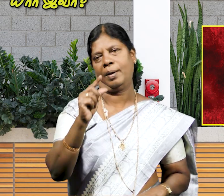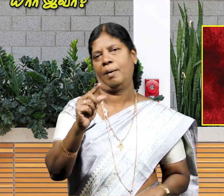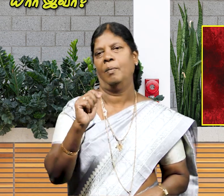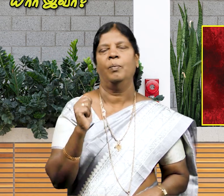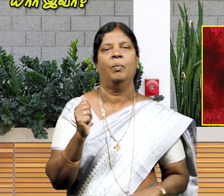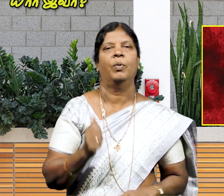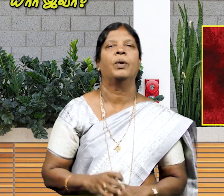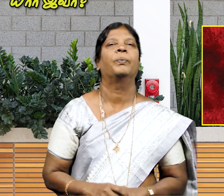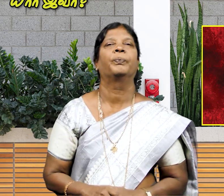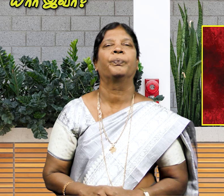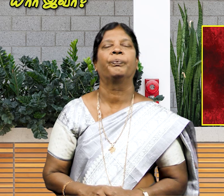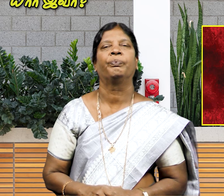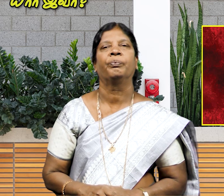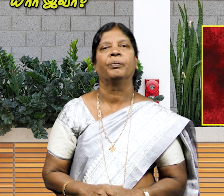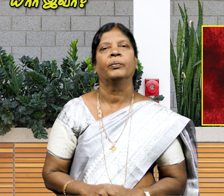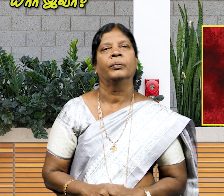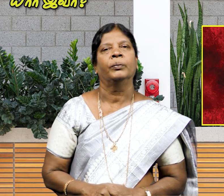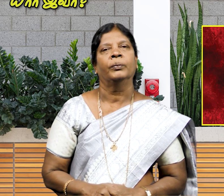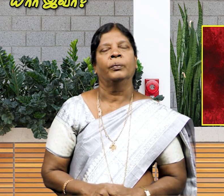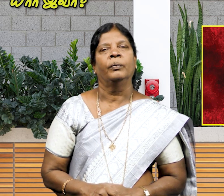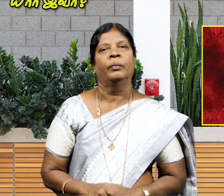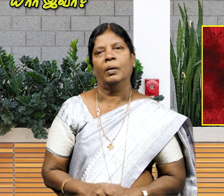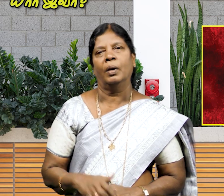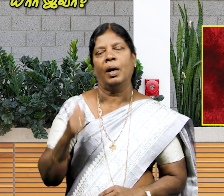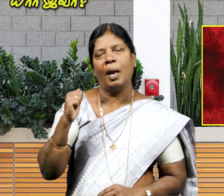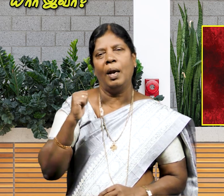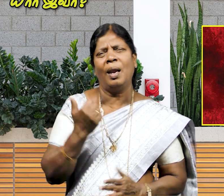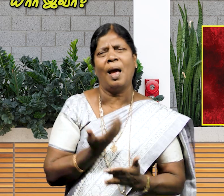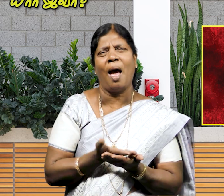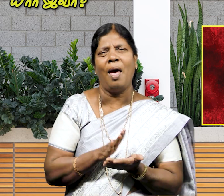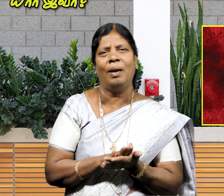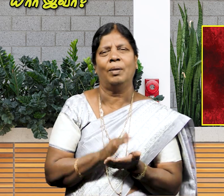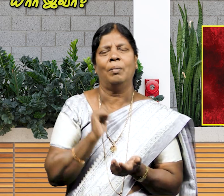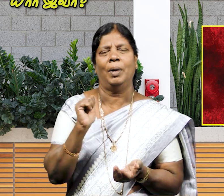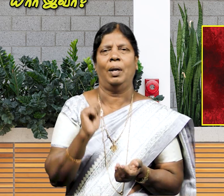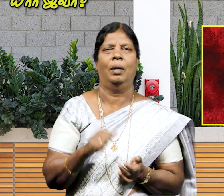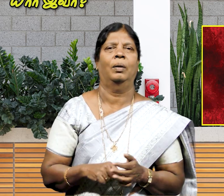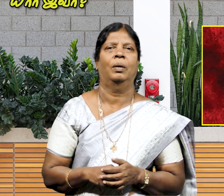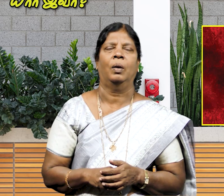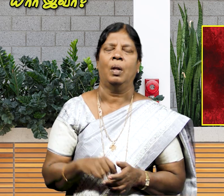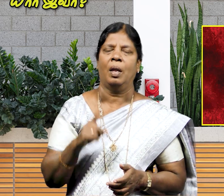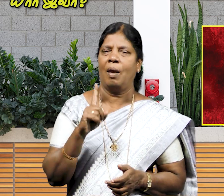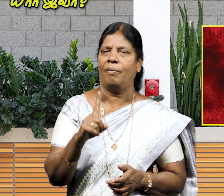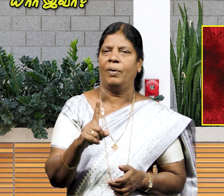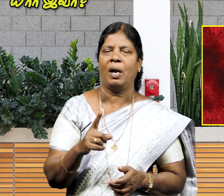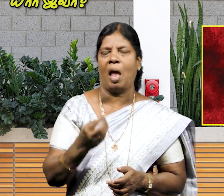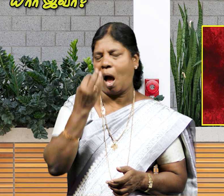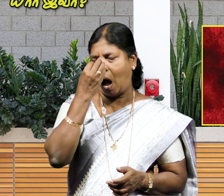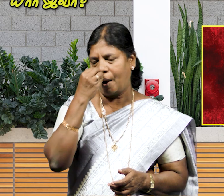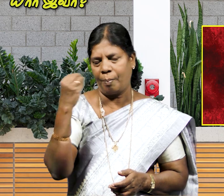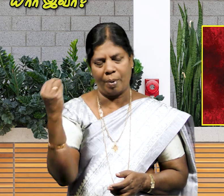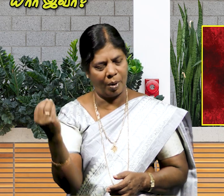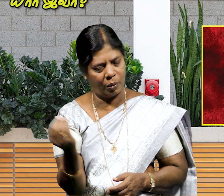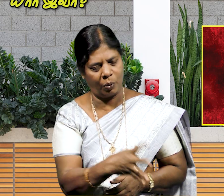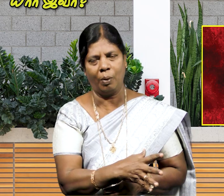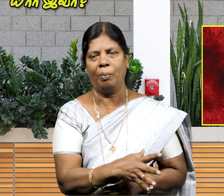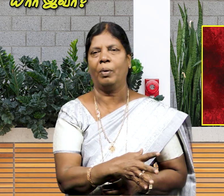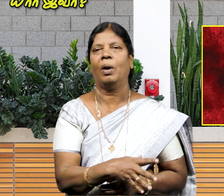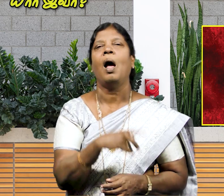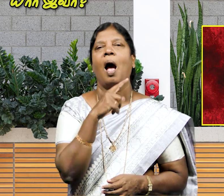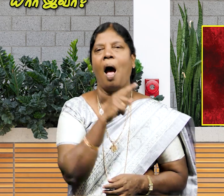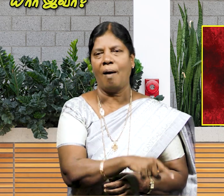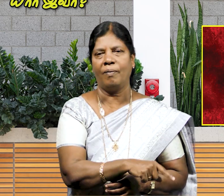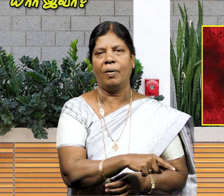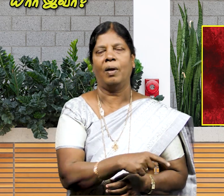செயலை அவர்களுக்கு நினைப்பூட்டுகிறார். என்ன கருத்தை சொல்ல வருகிறார்? எவர்களை நீங்கள்